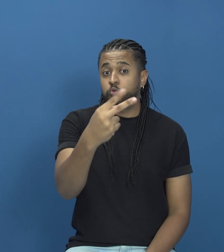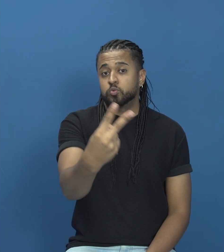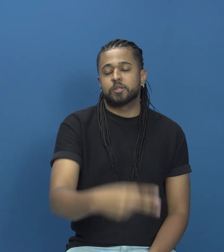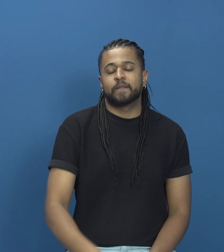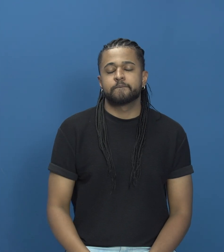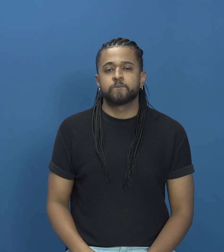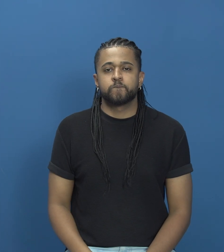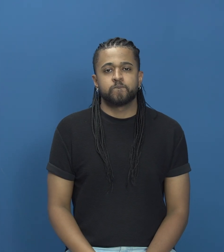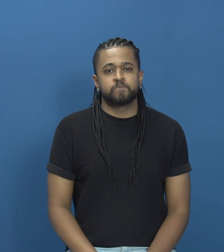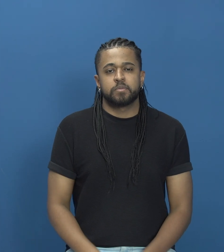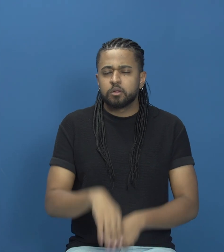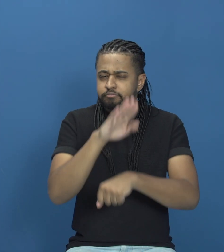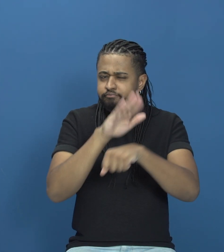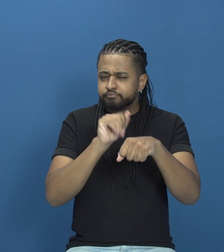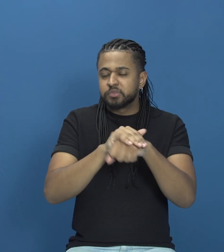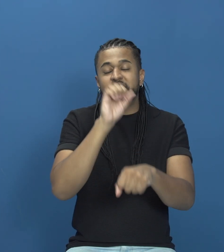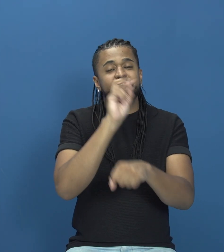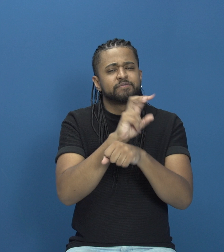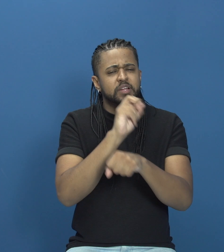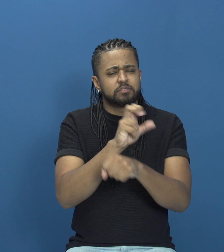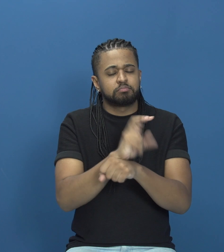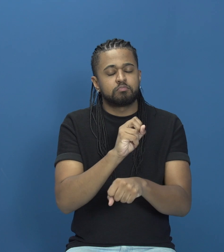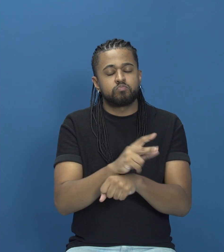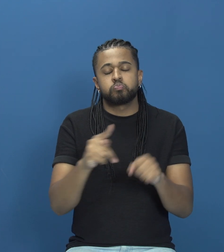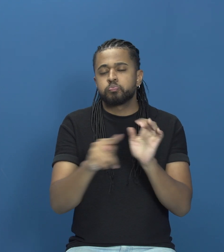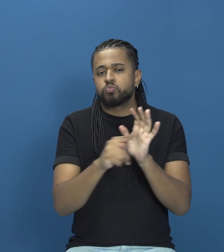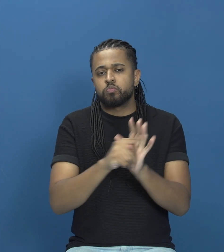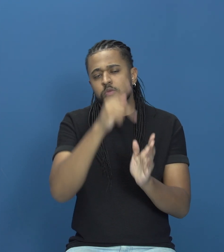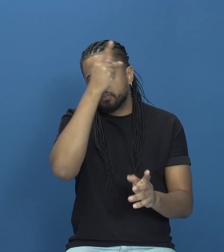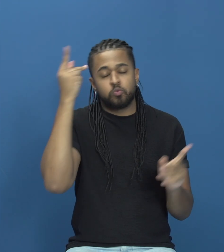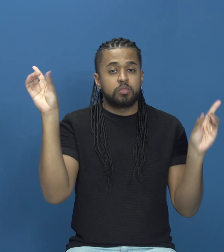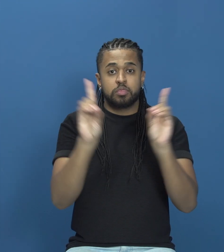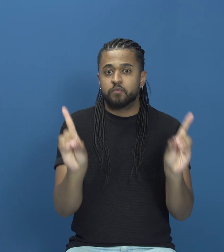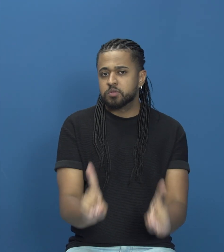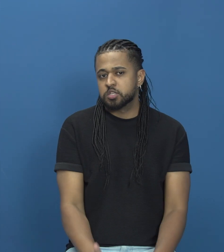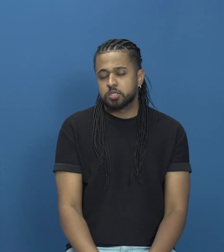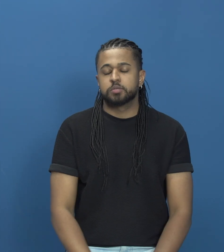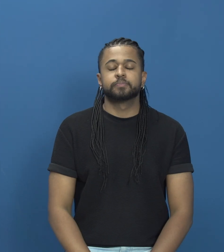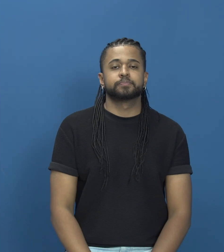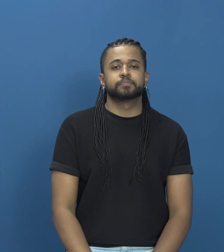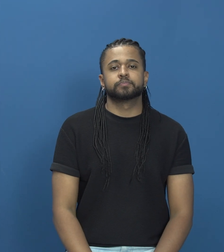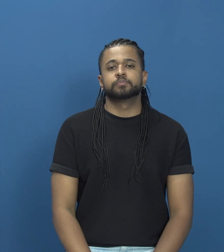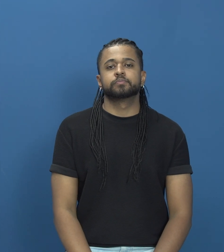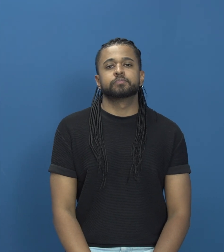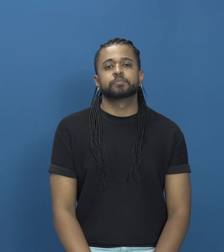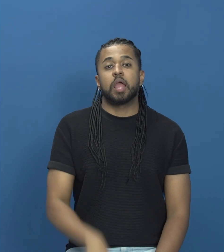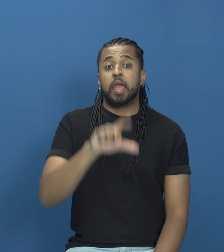10.2. Convocados nas vagas destinadas a pessoas com deficiência, abre